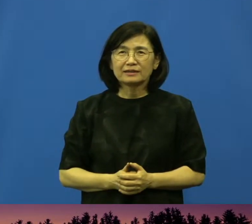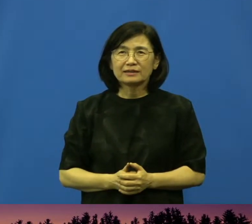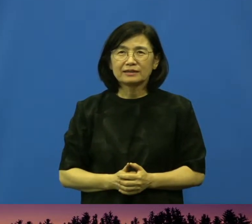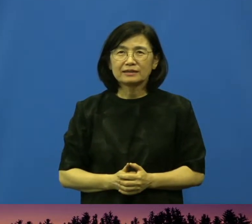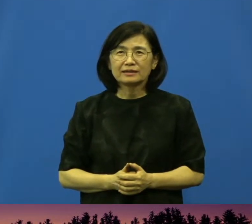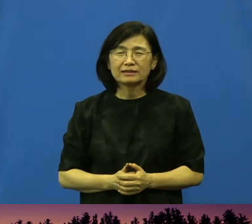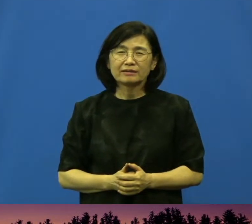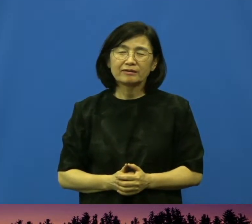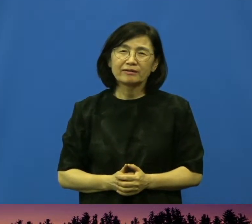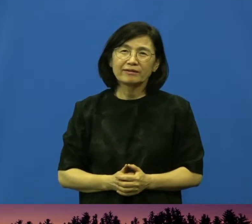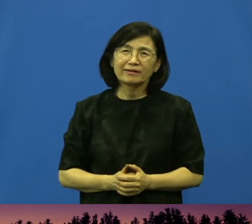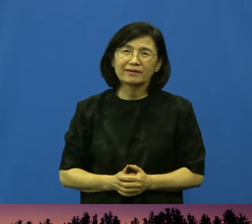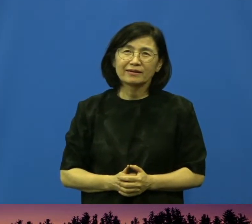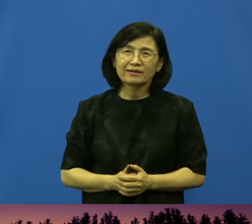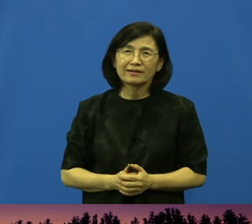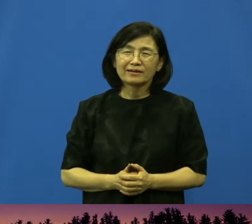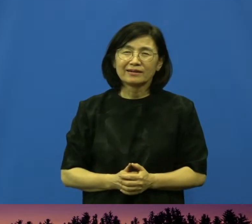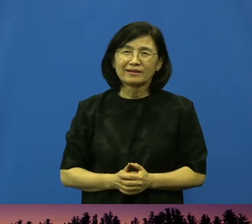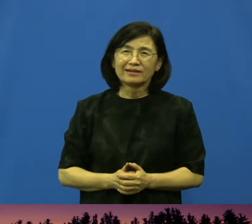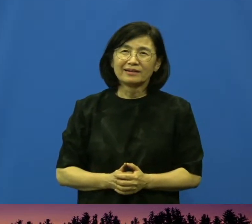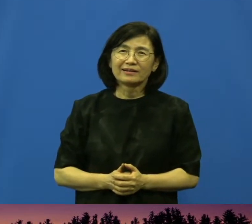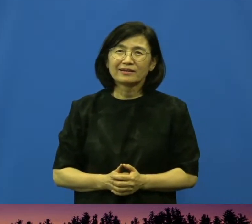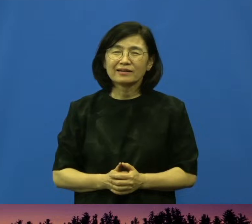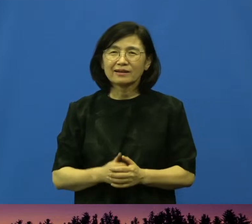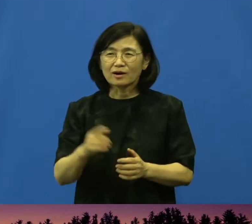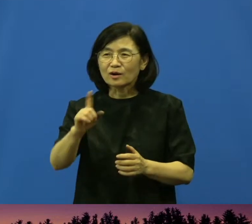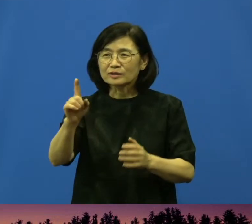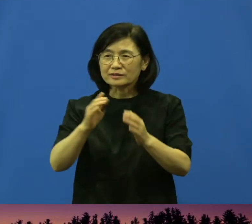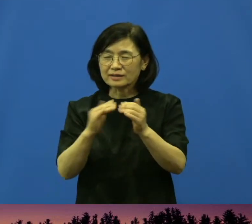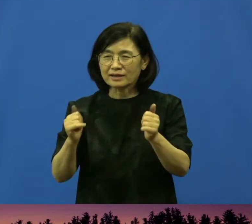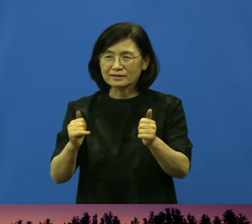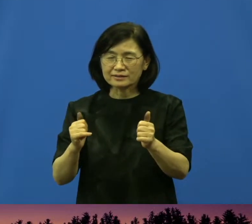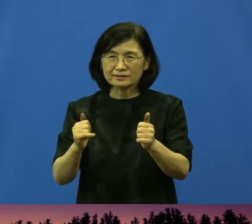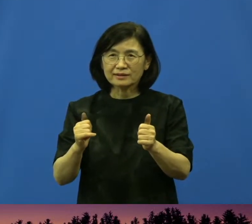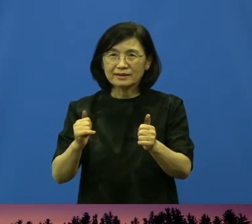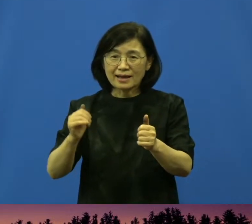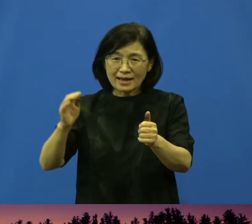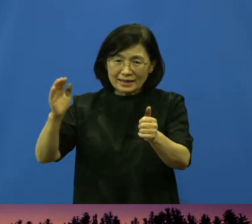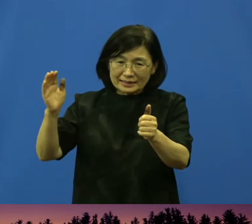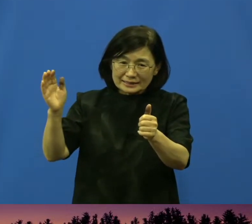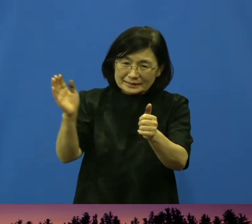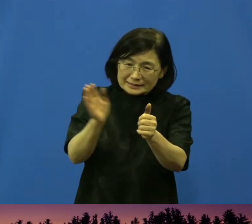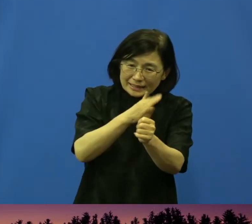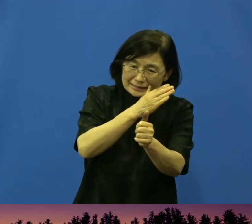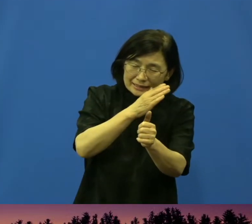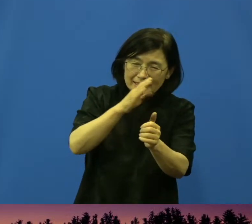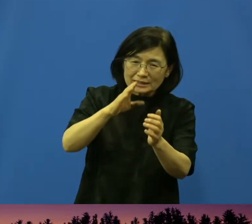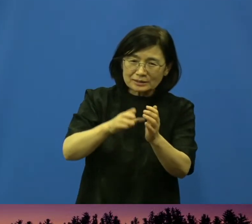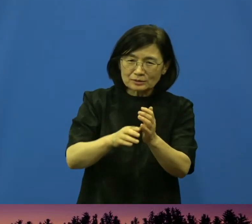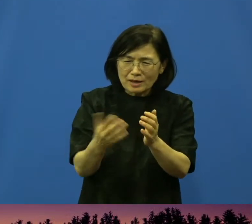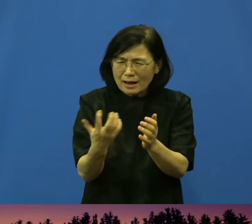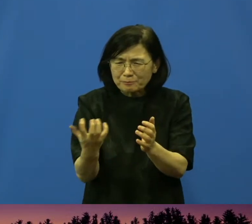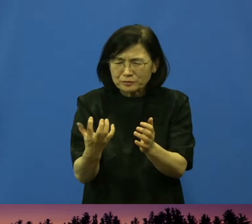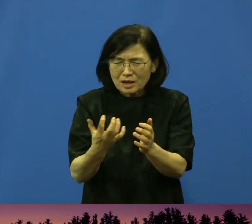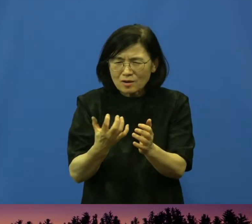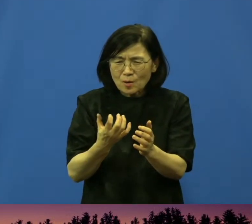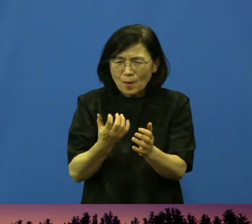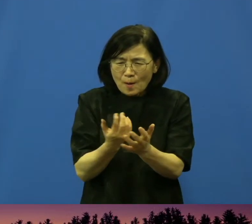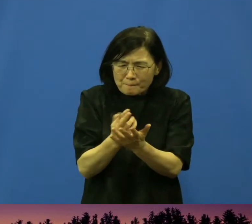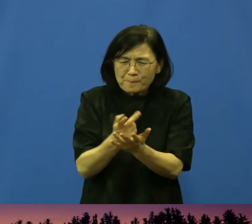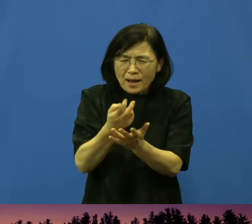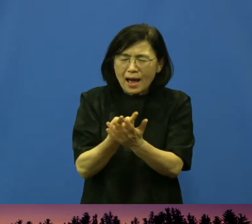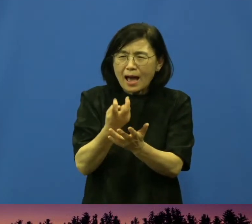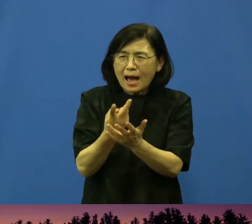덜 맞아요, 확실히. 여러분, 하나님이 당신의 백성들을 당신에게로